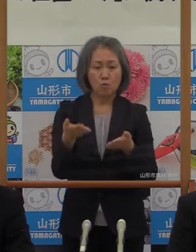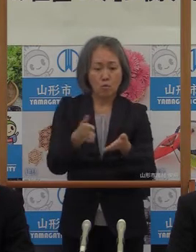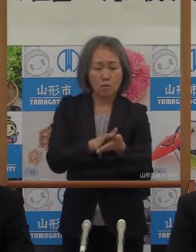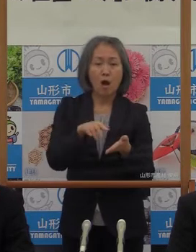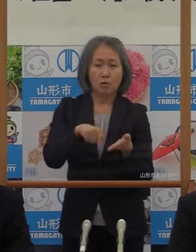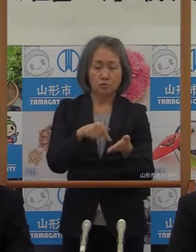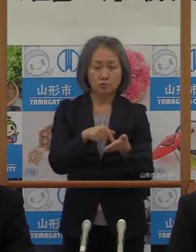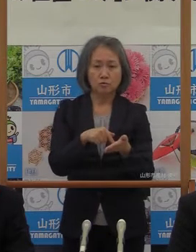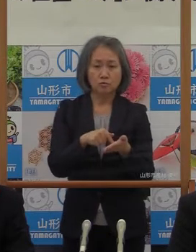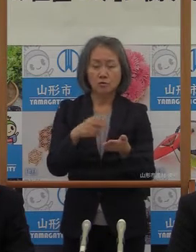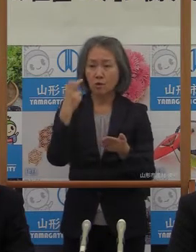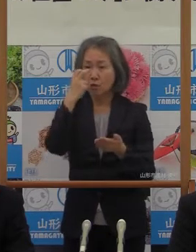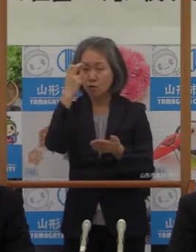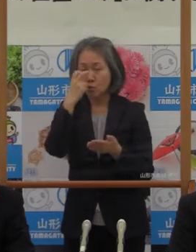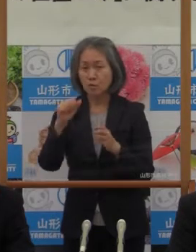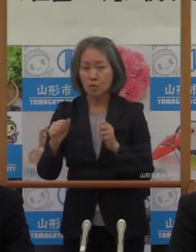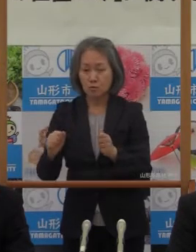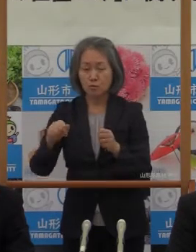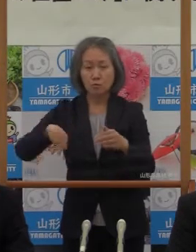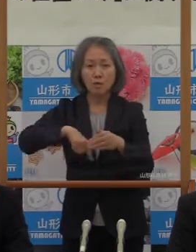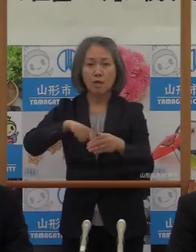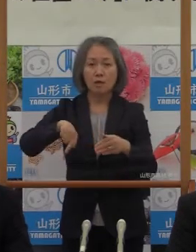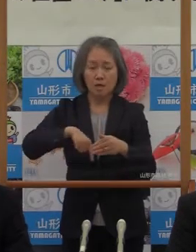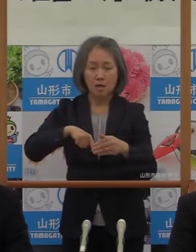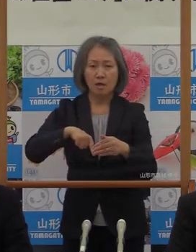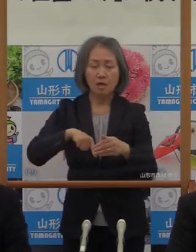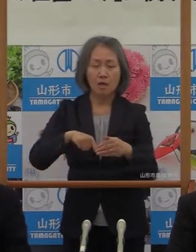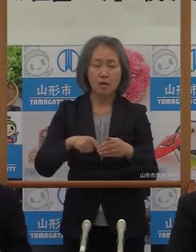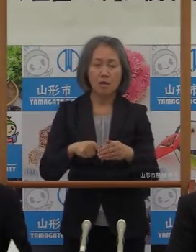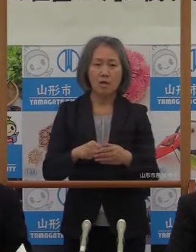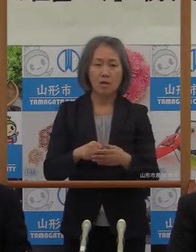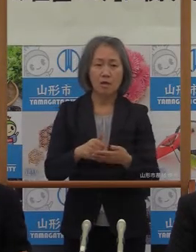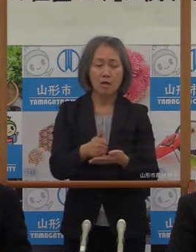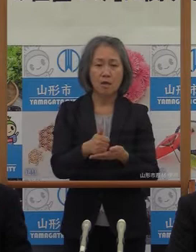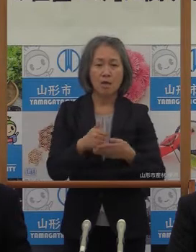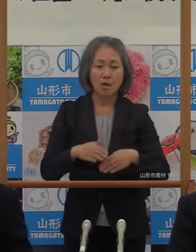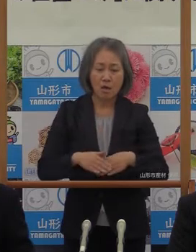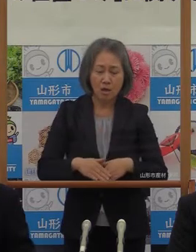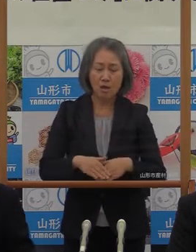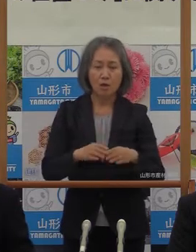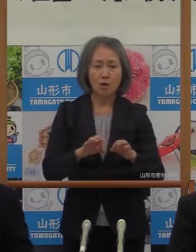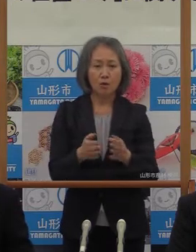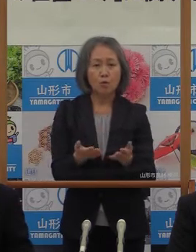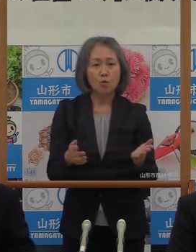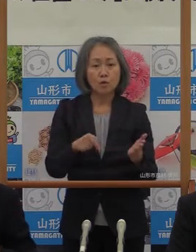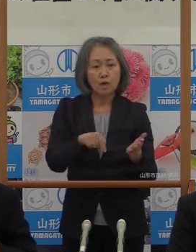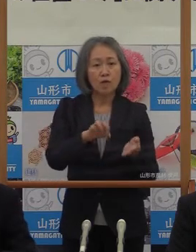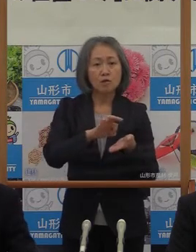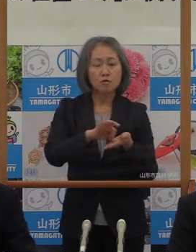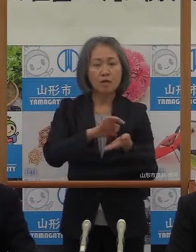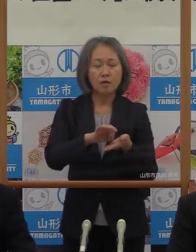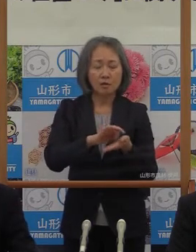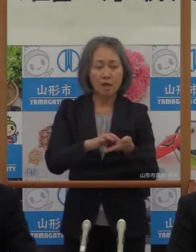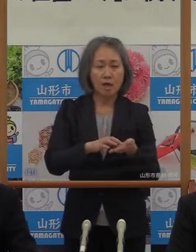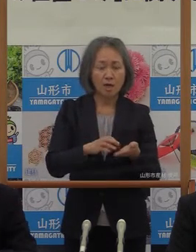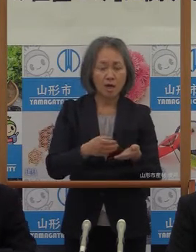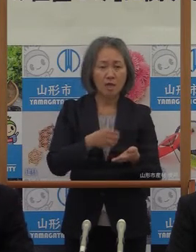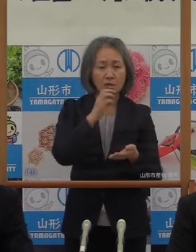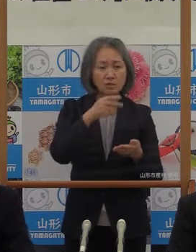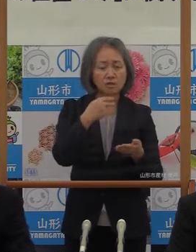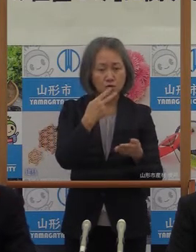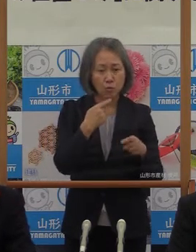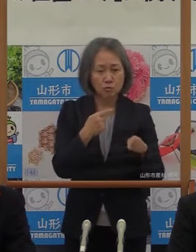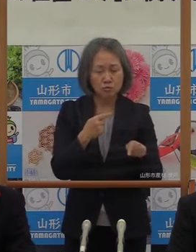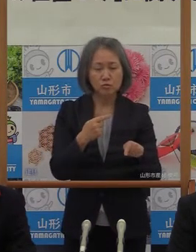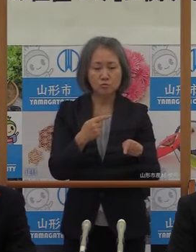ング調査をしていく中でその、まあ、料亭を使ったその飲食の提供であったりですとか、あと それには必ずその